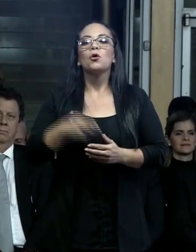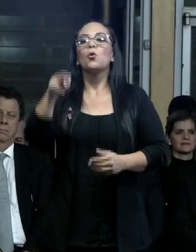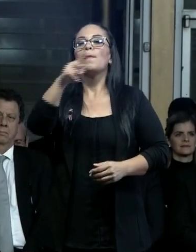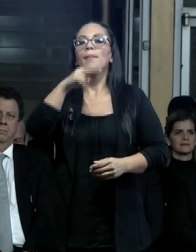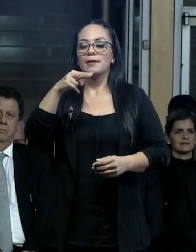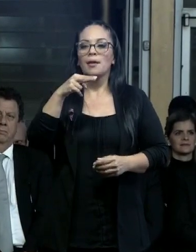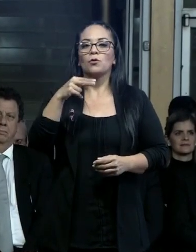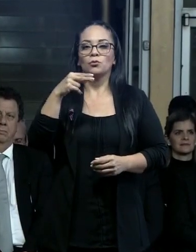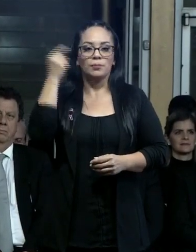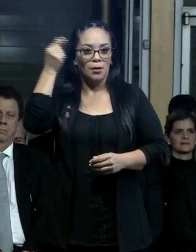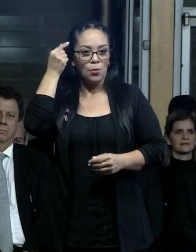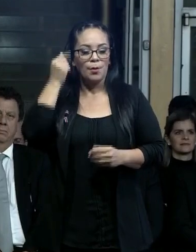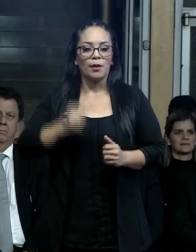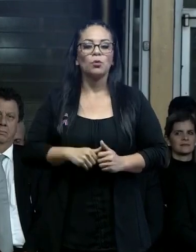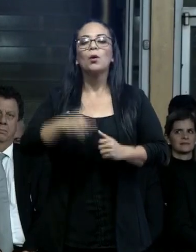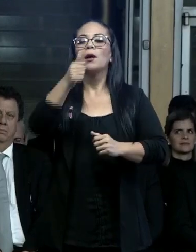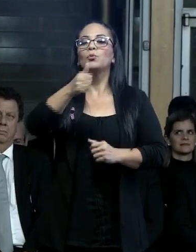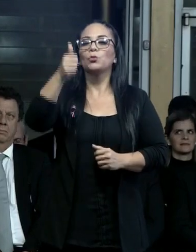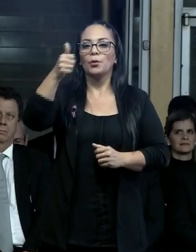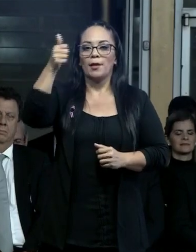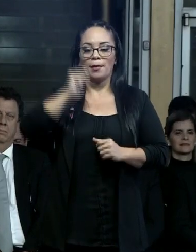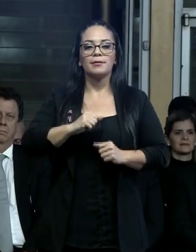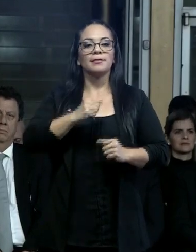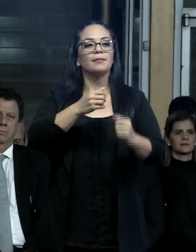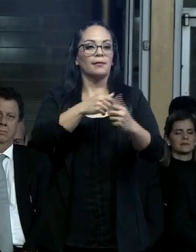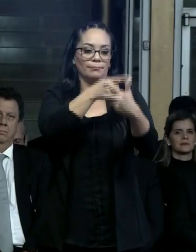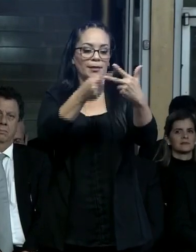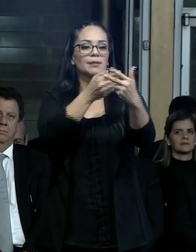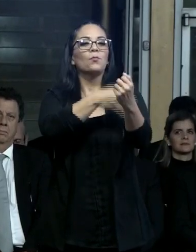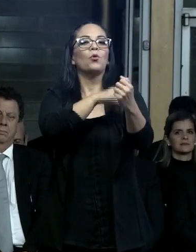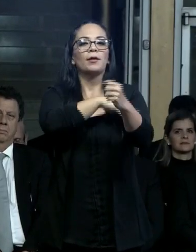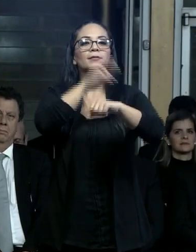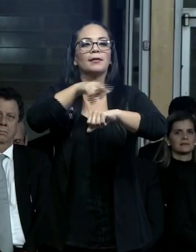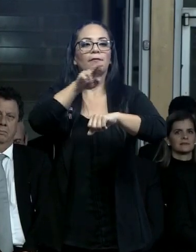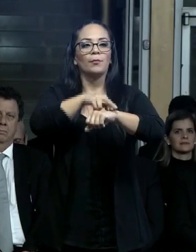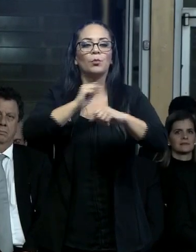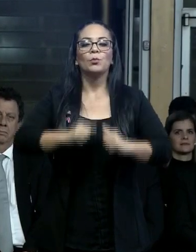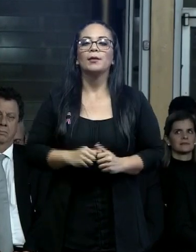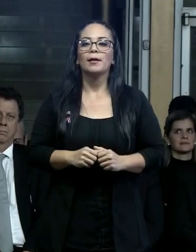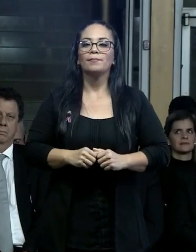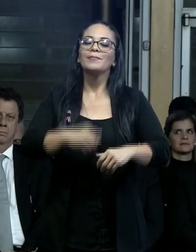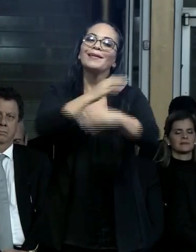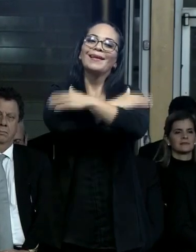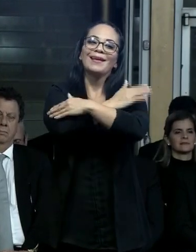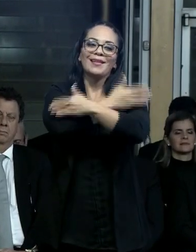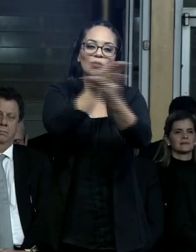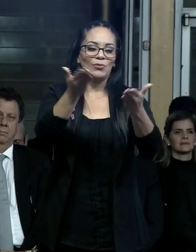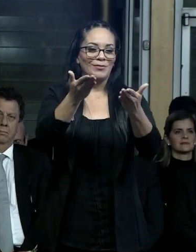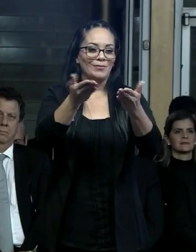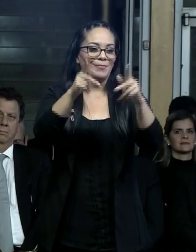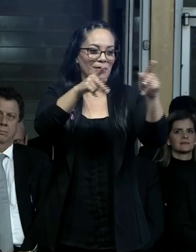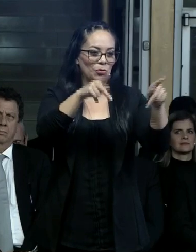del gabinete, autoridades de los poderes de la República, queridos cartagineses,